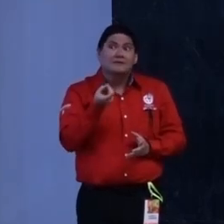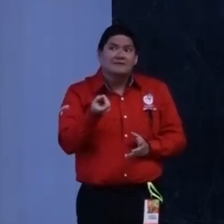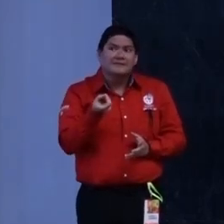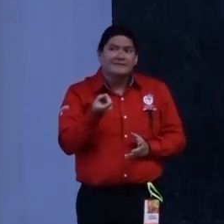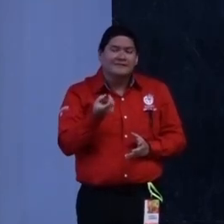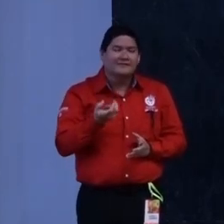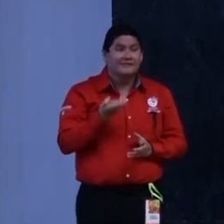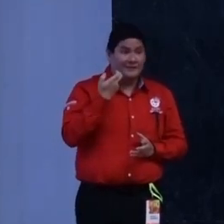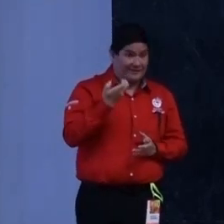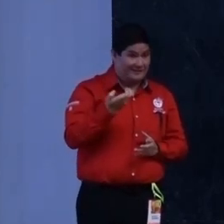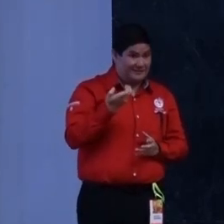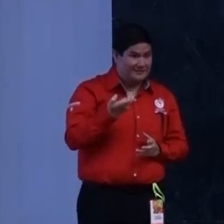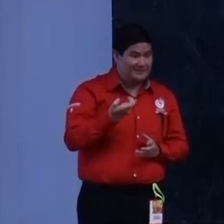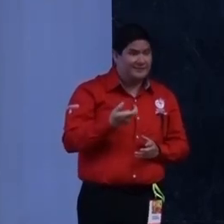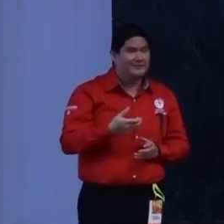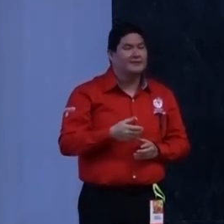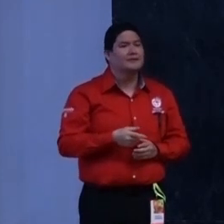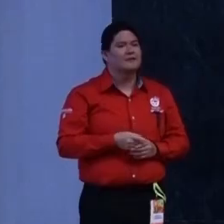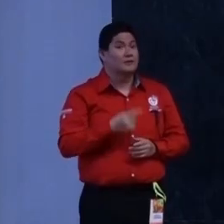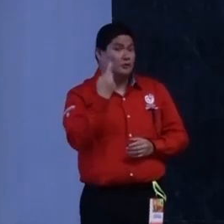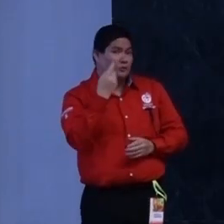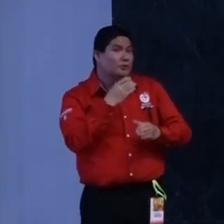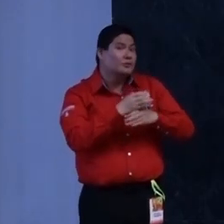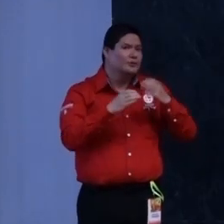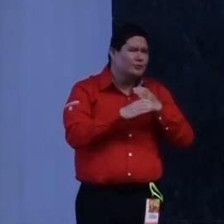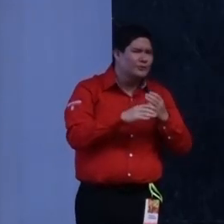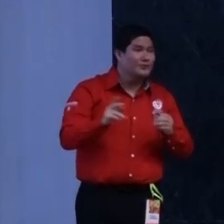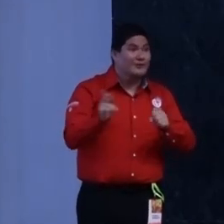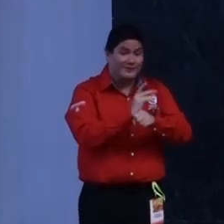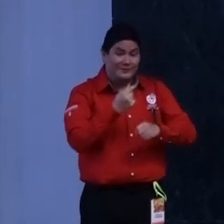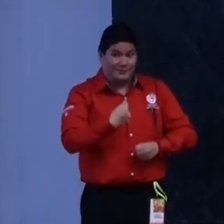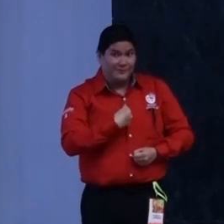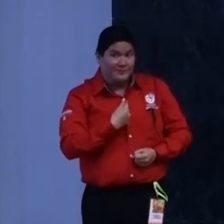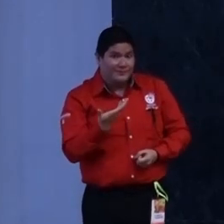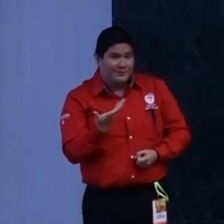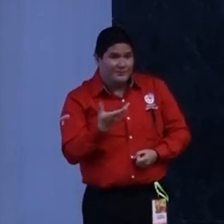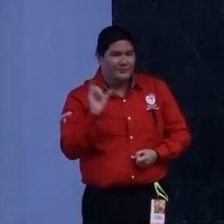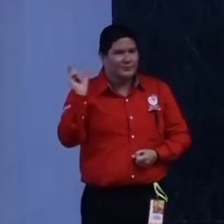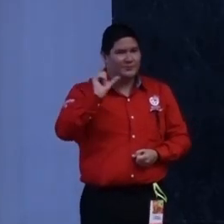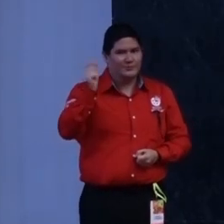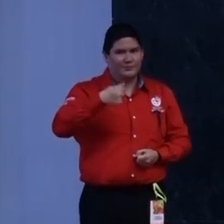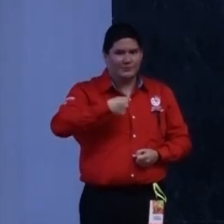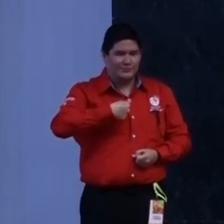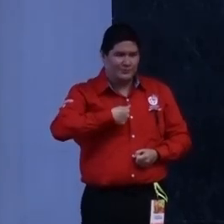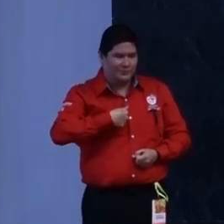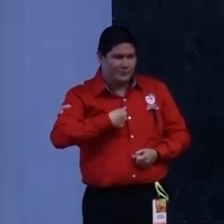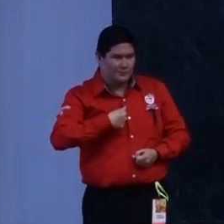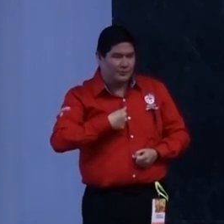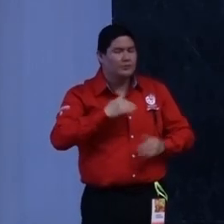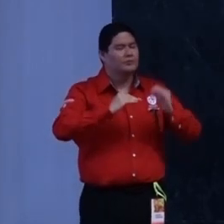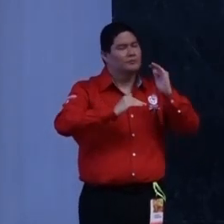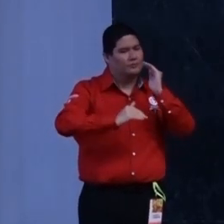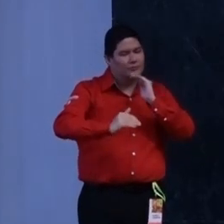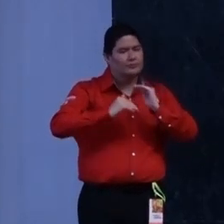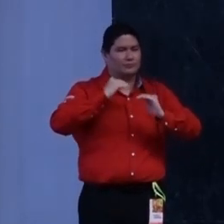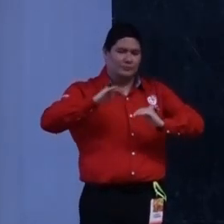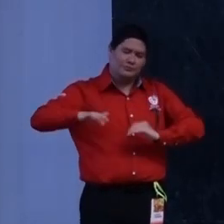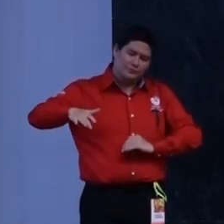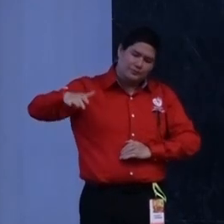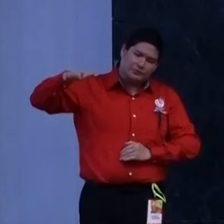Digo, eso es también una de las cosas que me pasó a mí. Cuando yo fui creciendo,